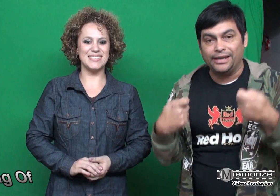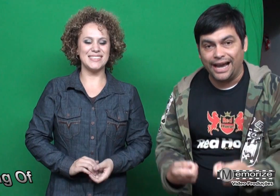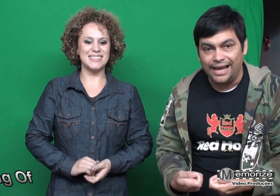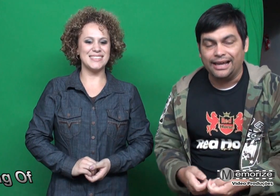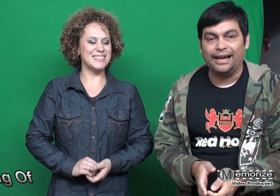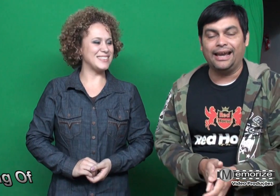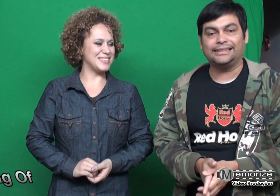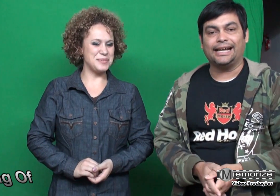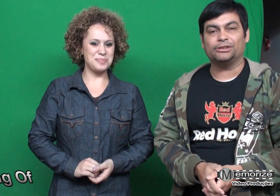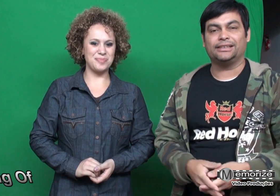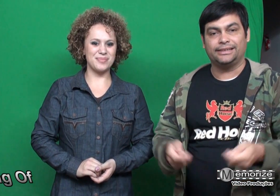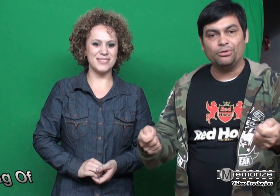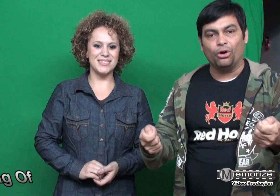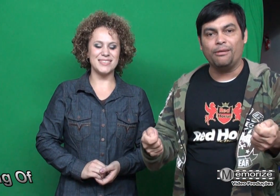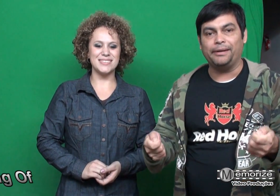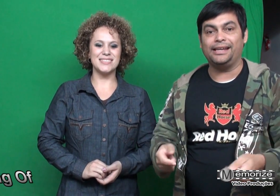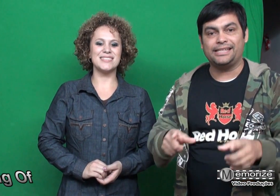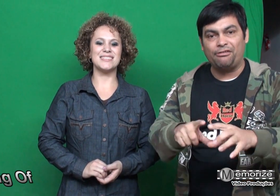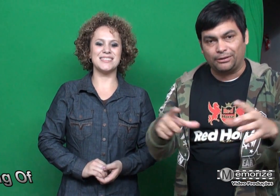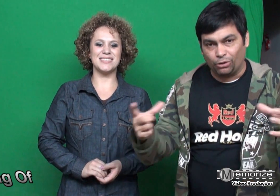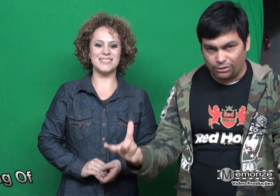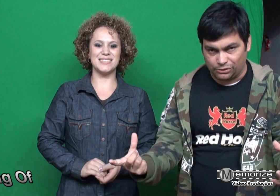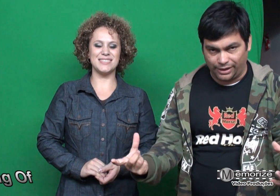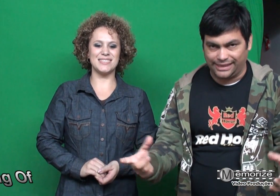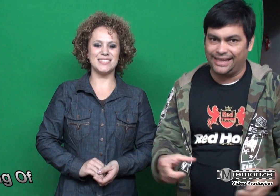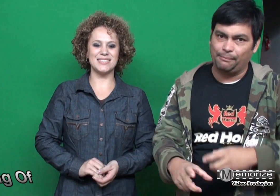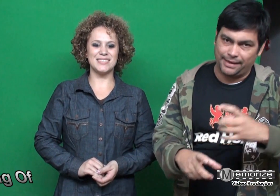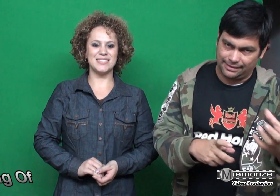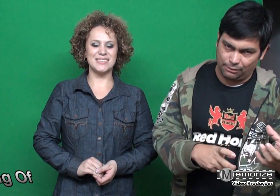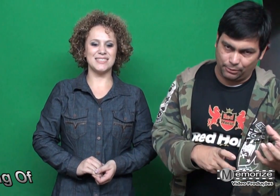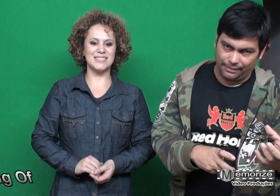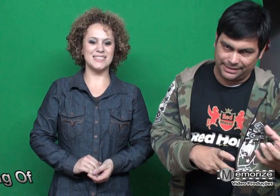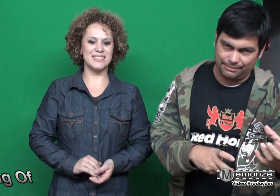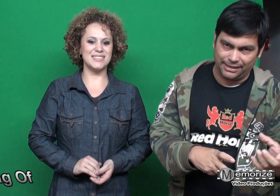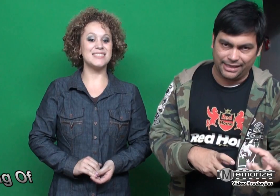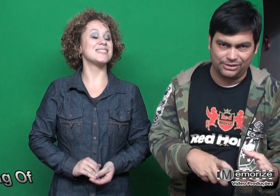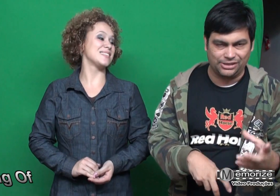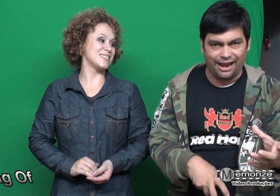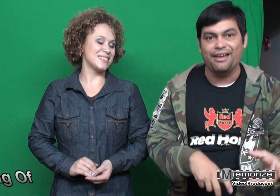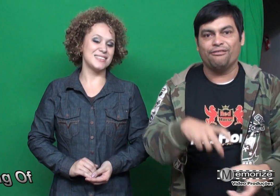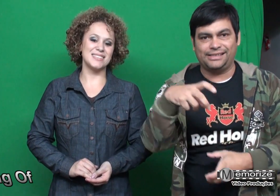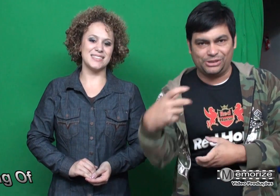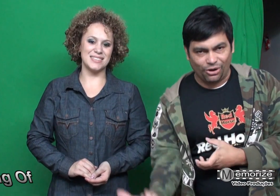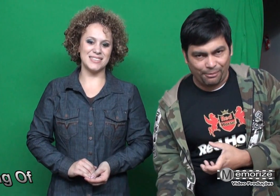apoiar essa causa tão nobre e que serve para todos nós. A galera que pensa que o programa Acessibilidade Já vai ser só para o